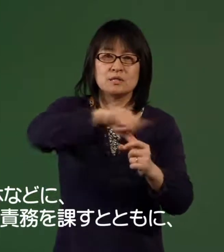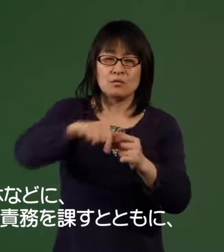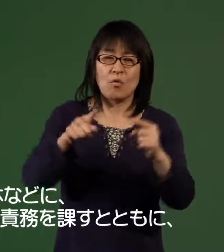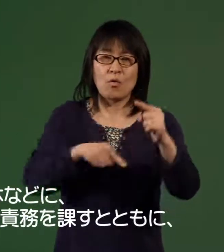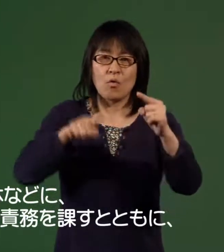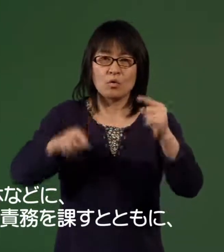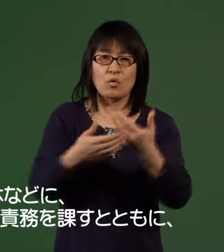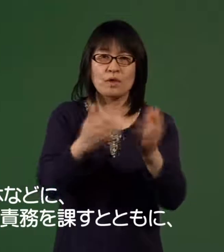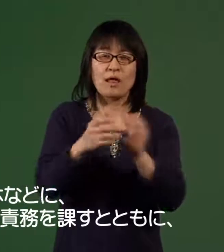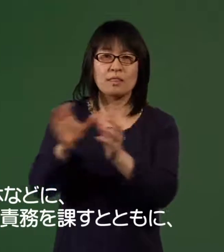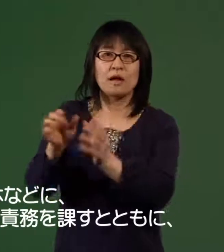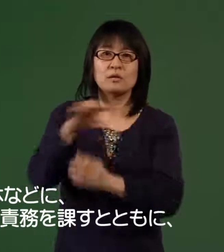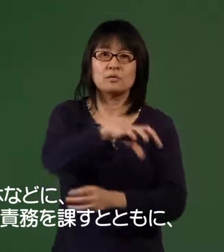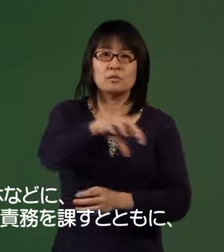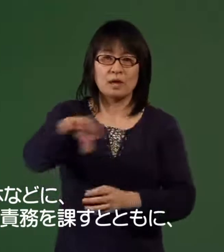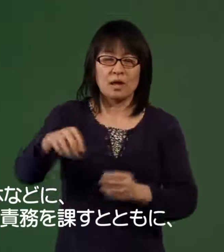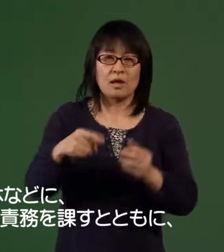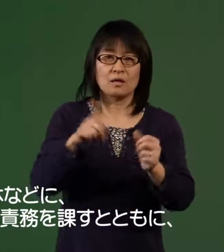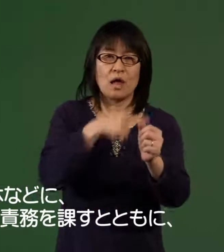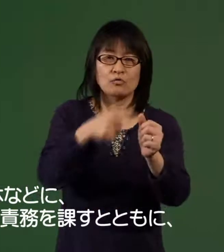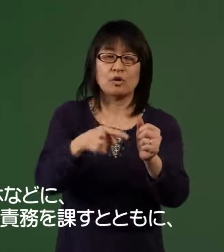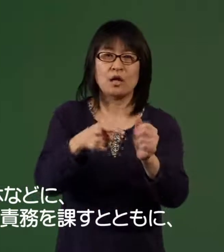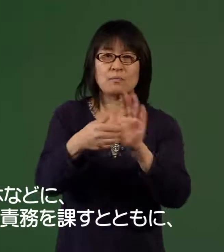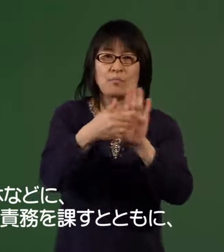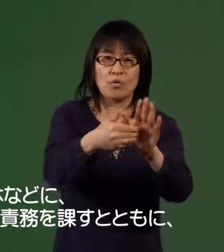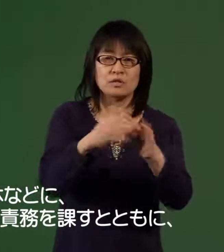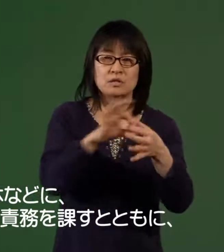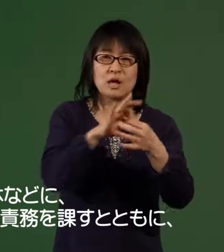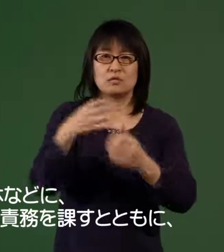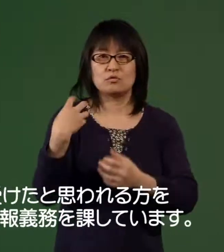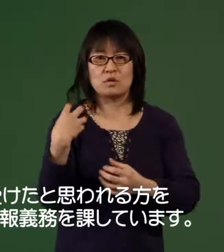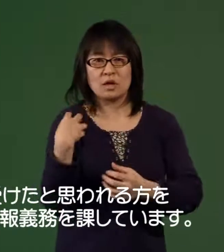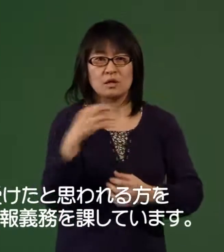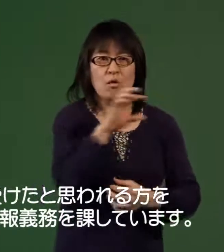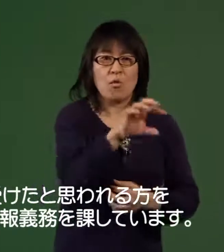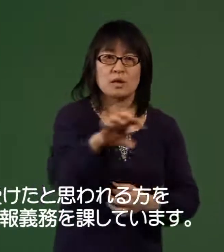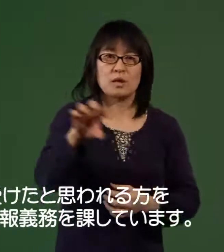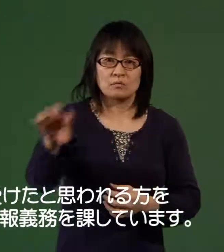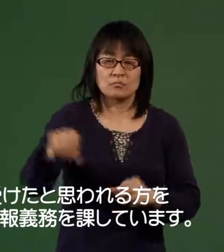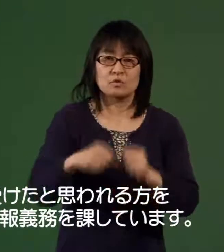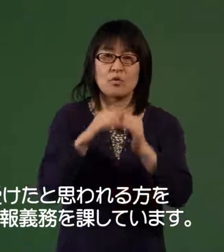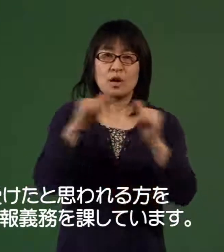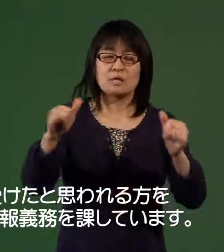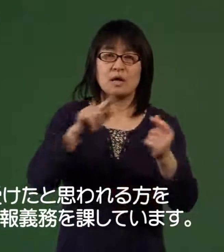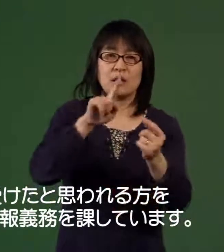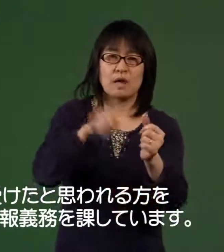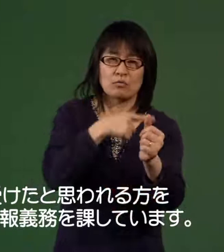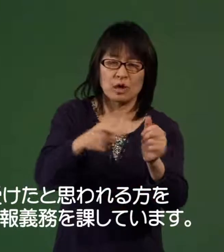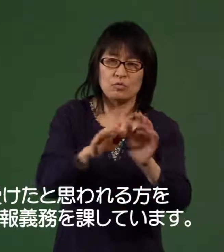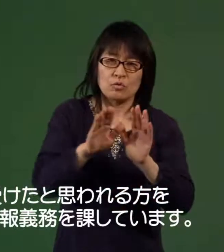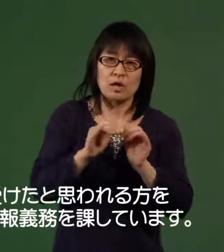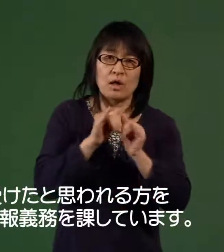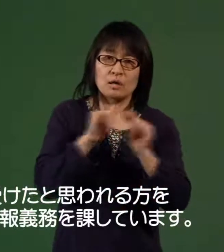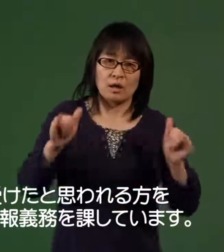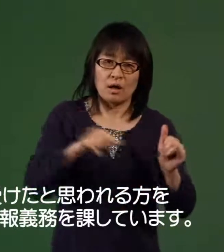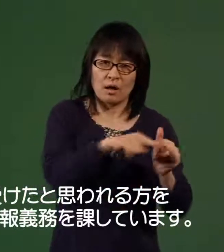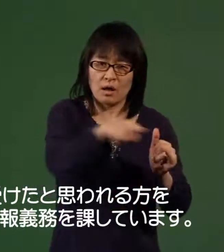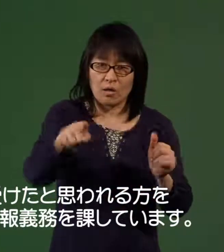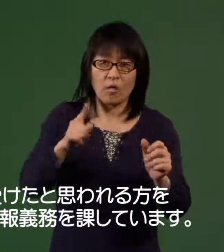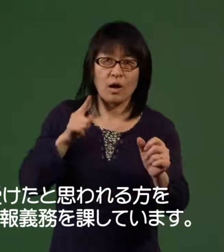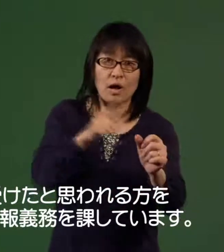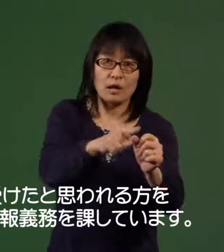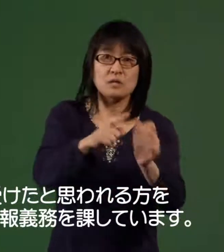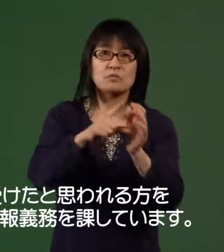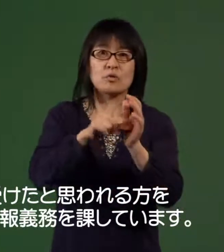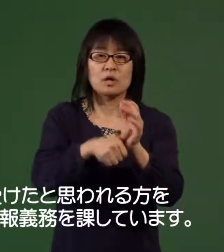虐待防止に関する責務を課すとともに障害者虐待を受けたと思われる方を発見した場合